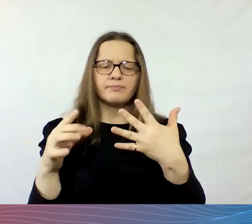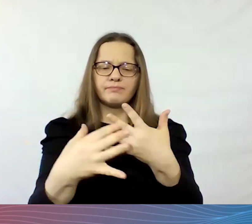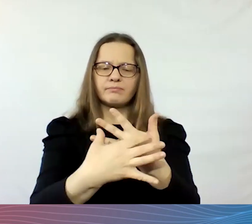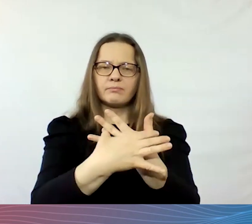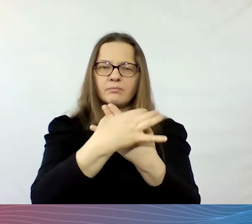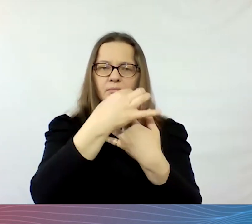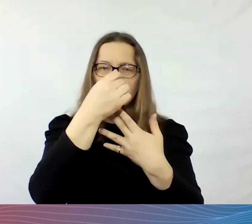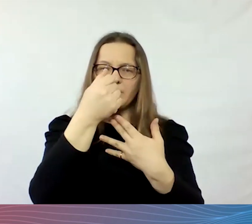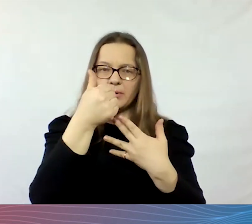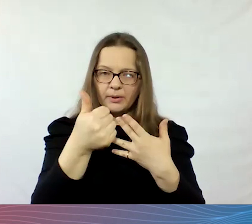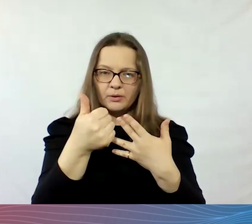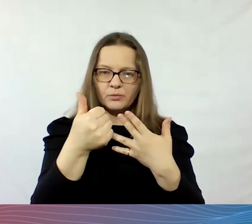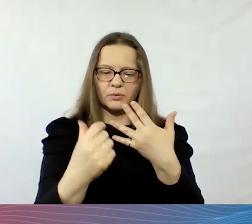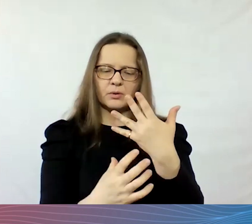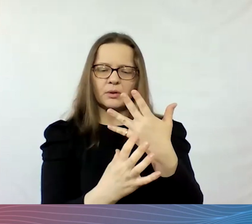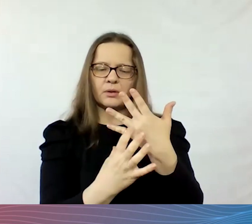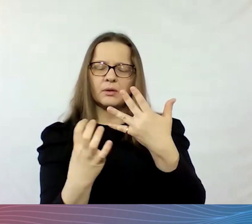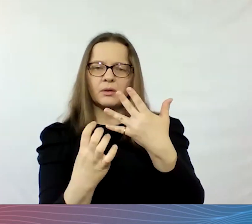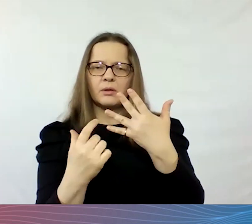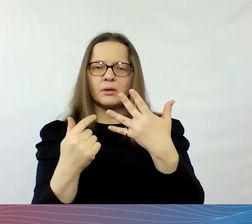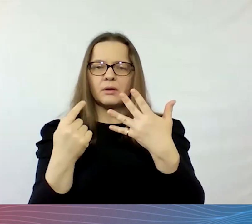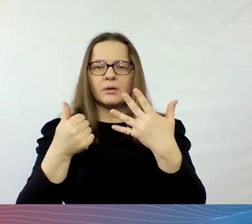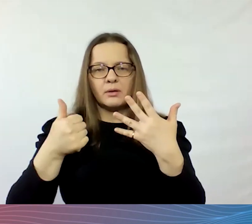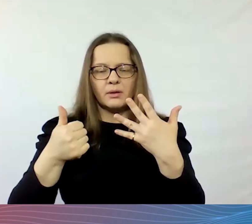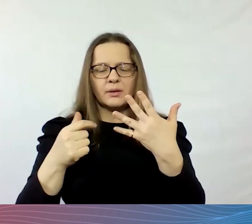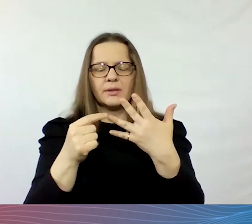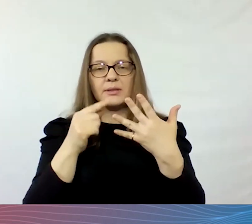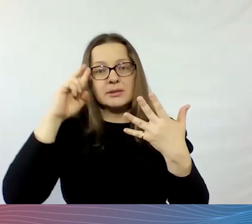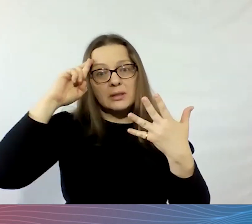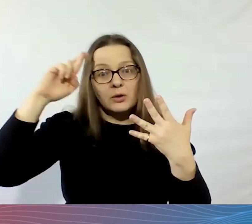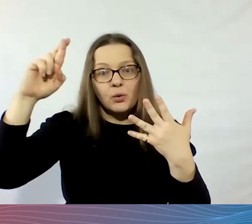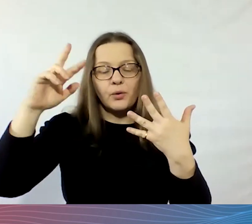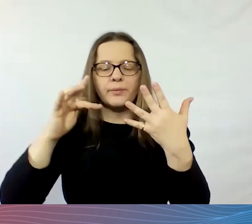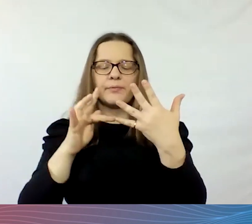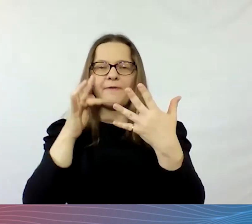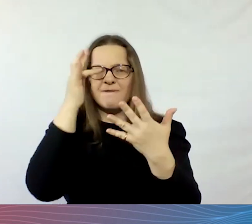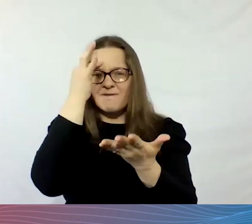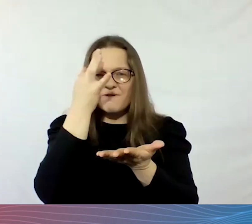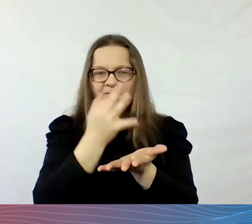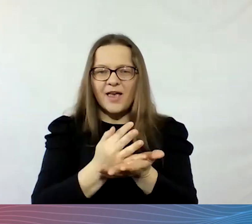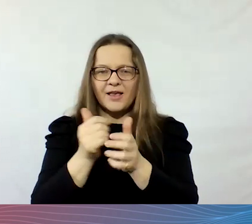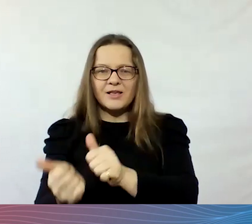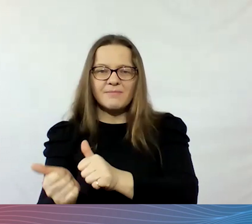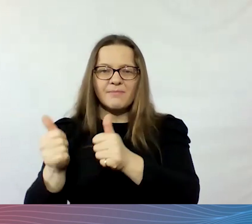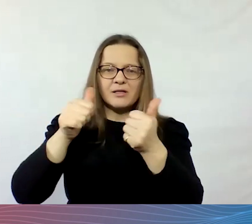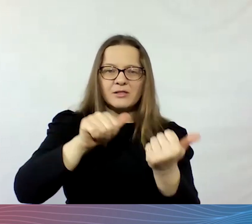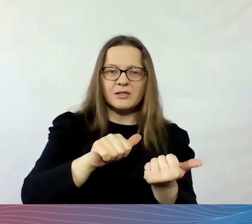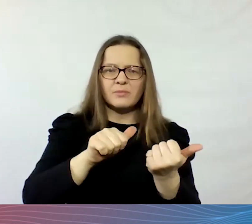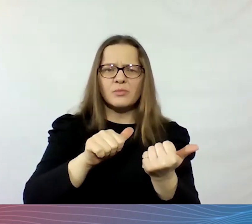É Senhor, fé e batismo. E termina com